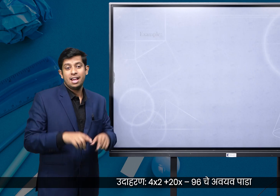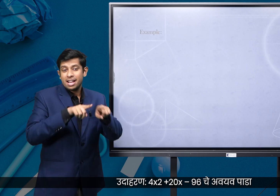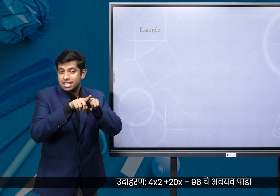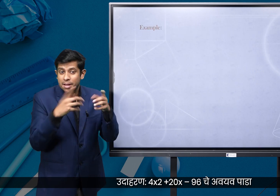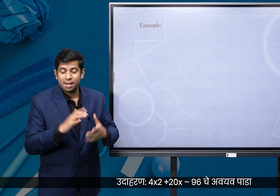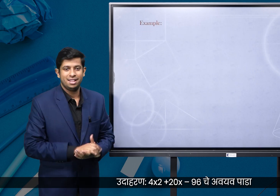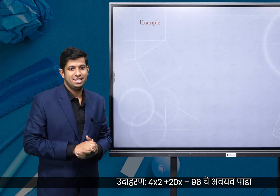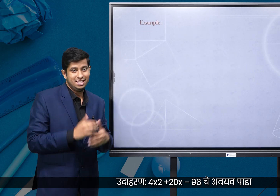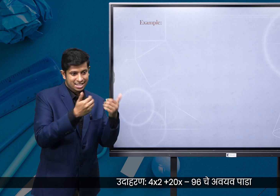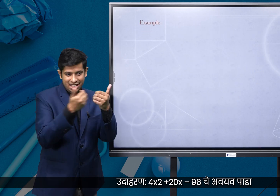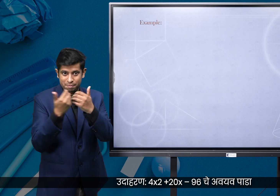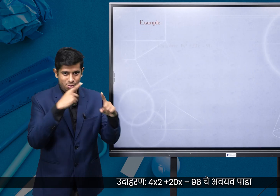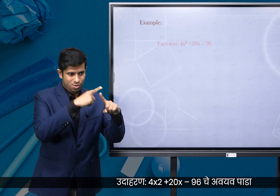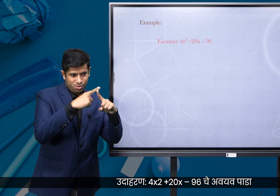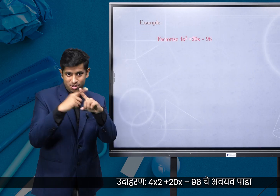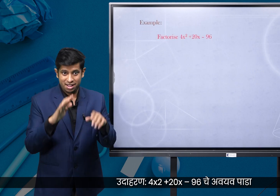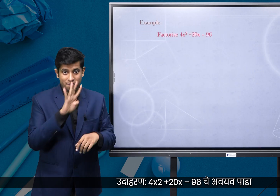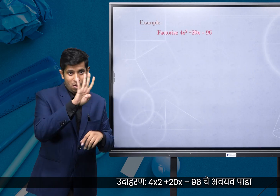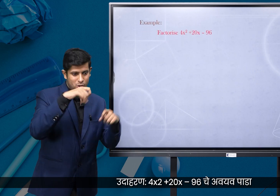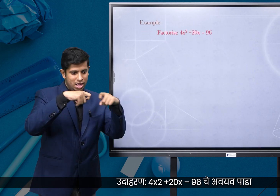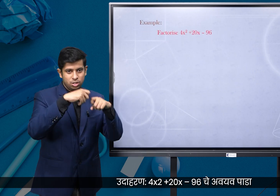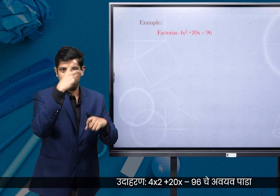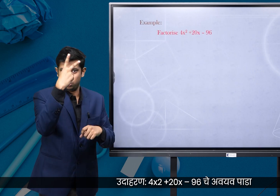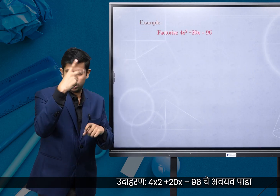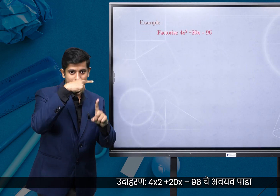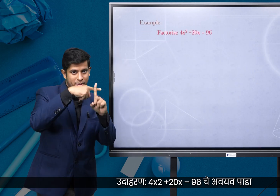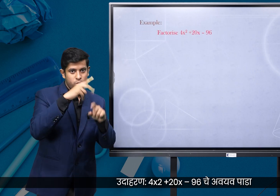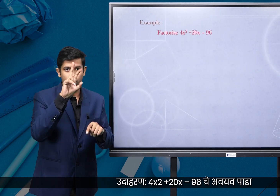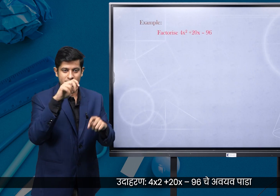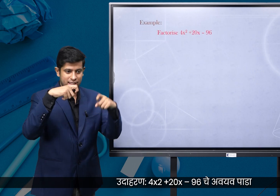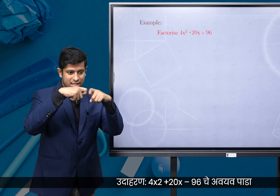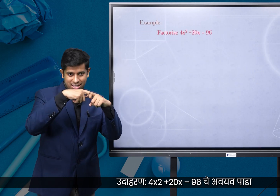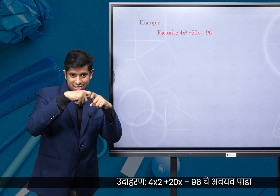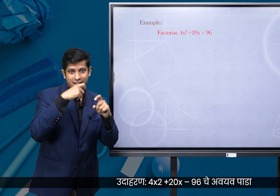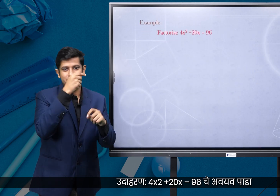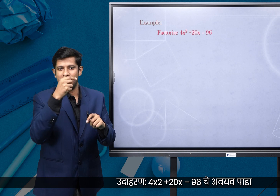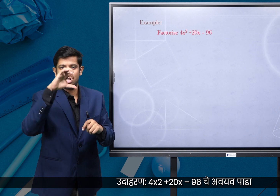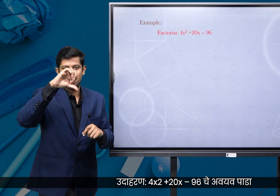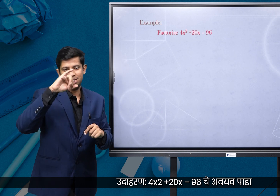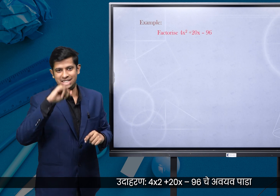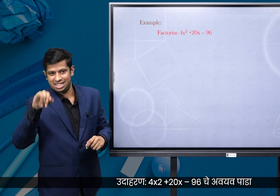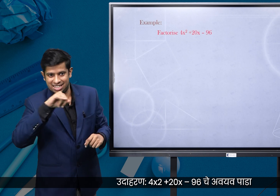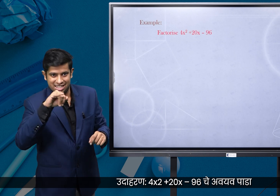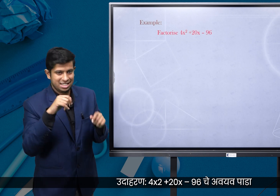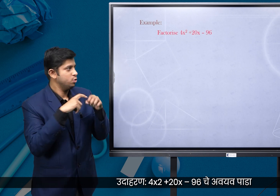उदाहरण 4x वर्ग अधिक 20x वजा 96 चे अवयव पाडा.